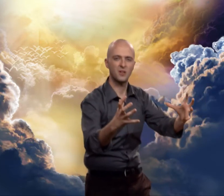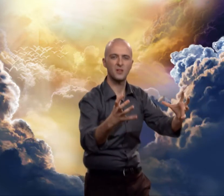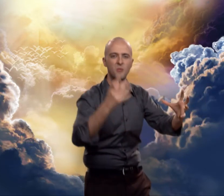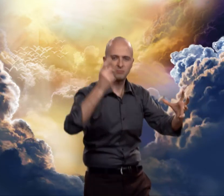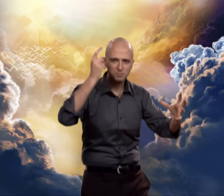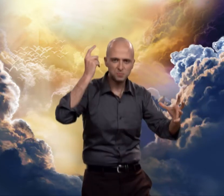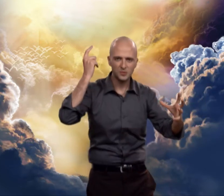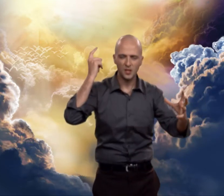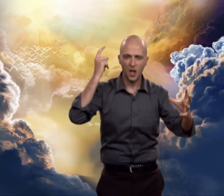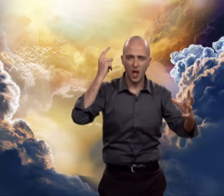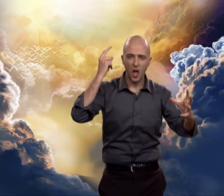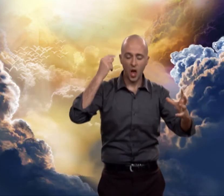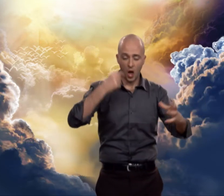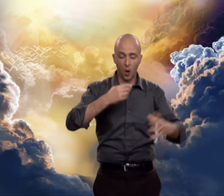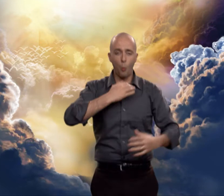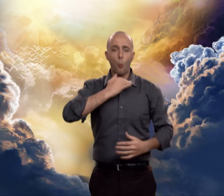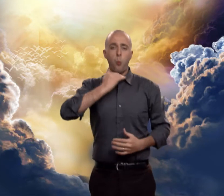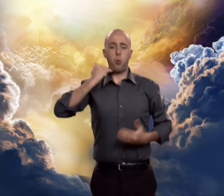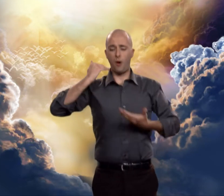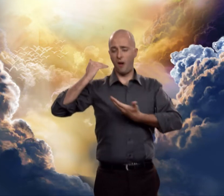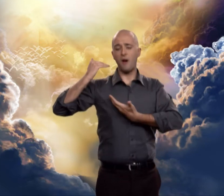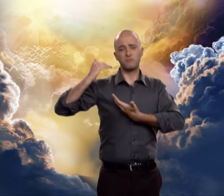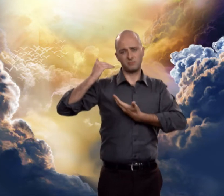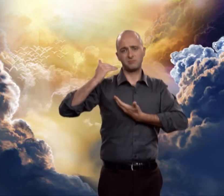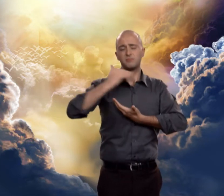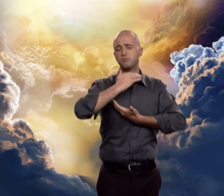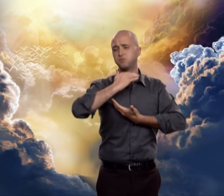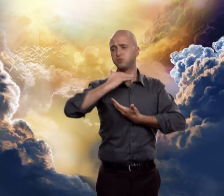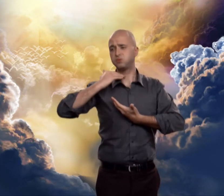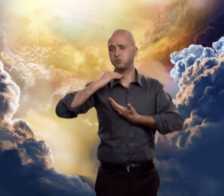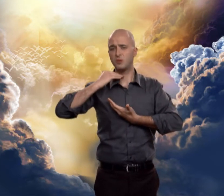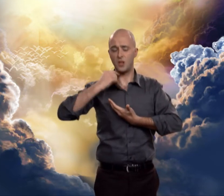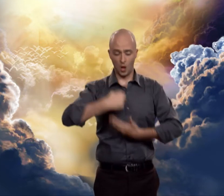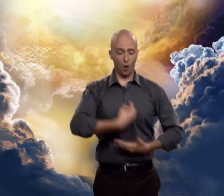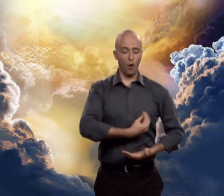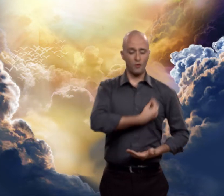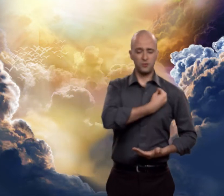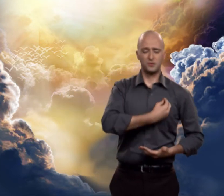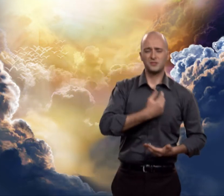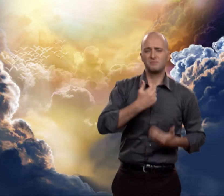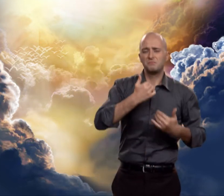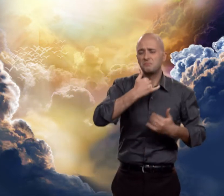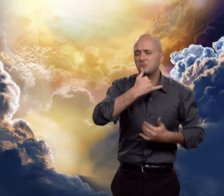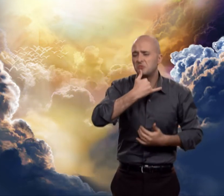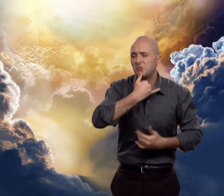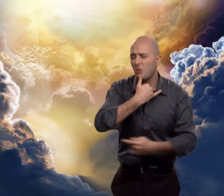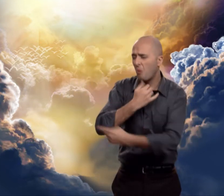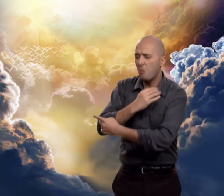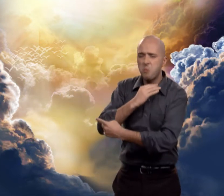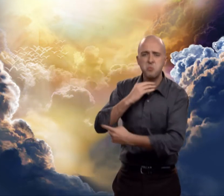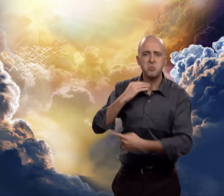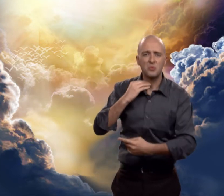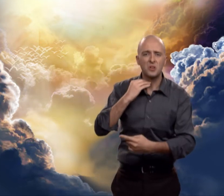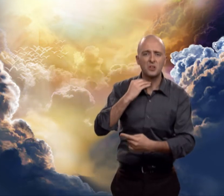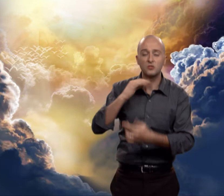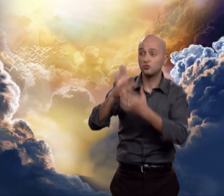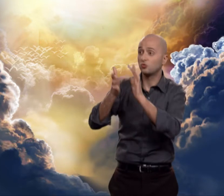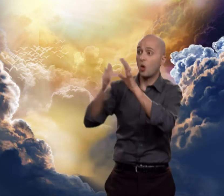vozes se erguem em grato louvor àquele que nos ama e nos libertou dos nossos pecados por meio do seu sangue, nos